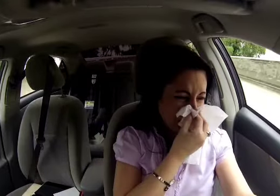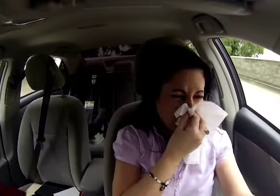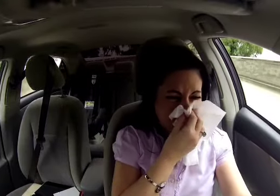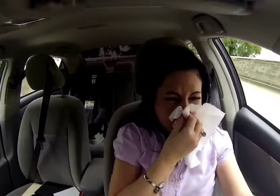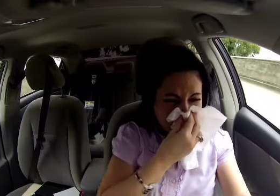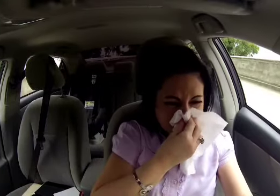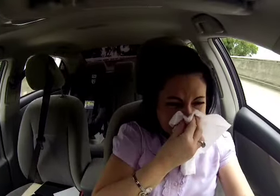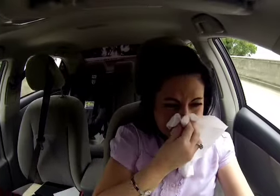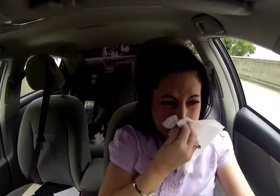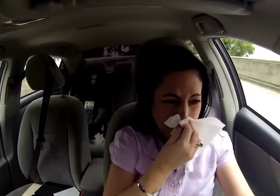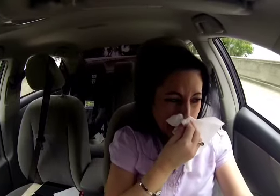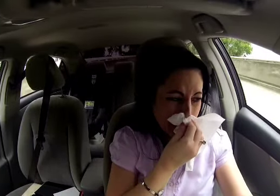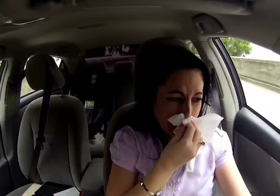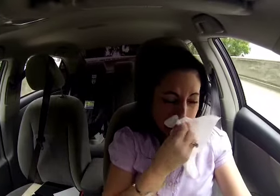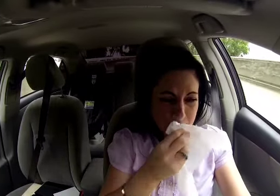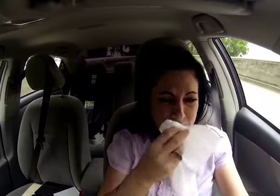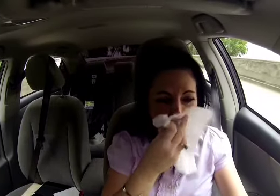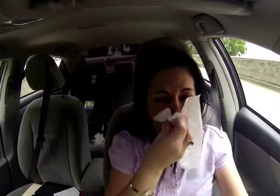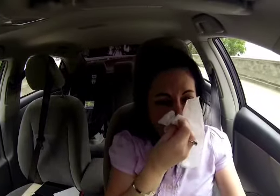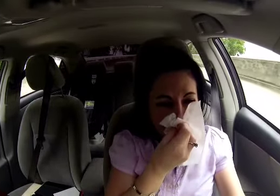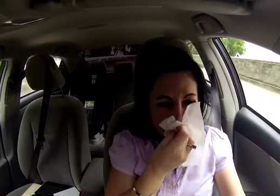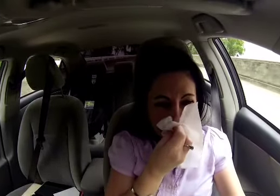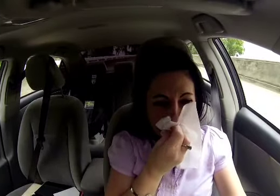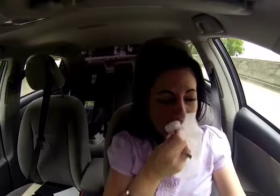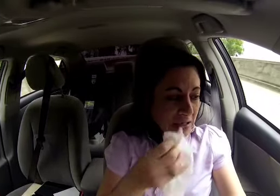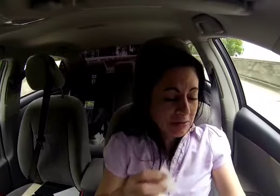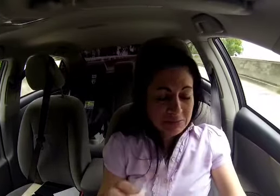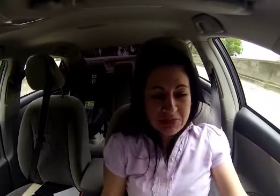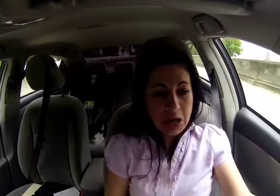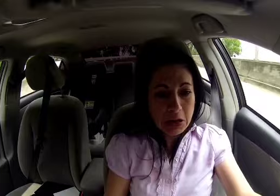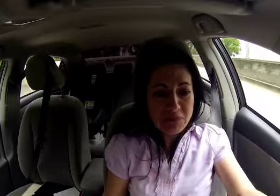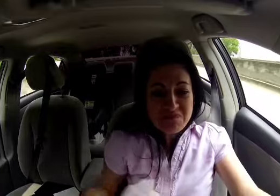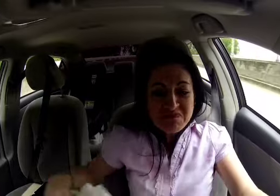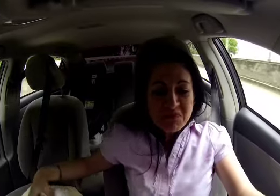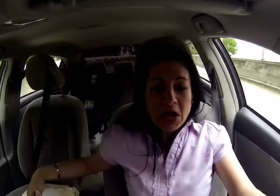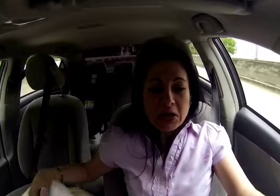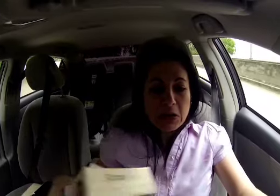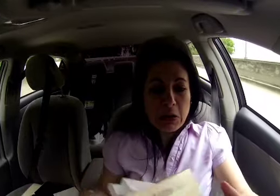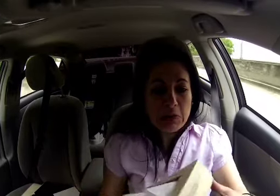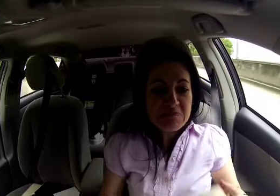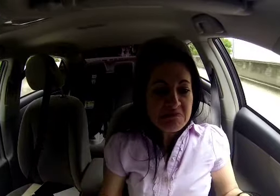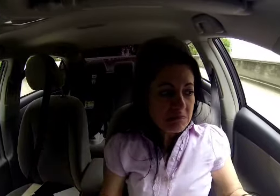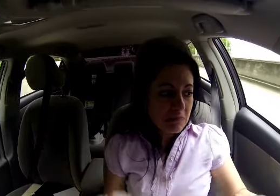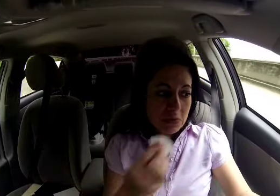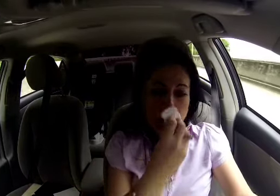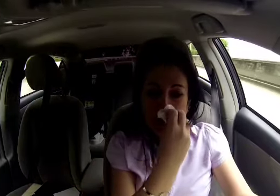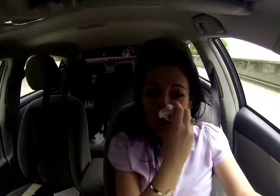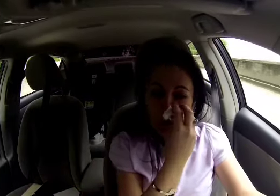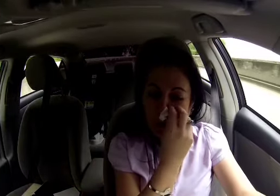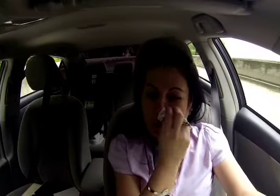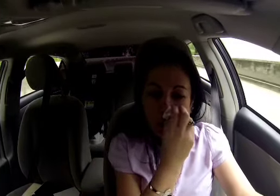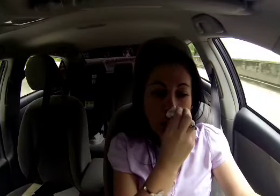imekosekana Nataka ni kutie moe kwamba Yupo mbae alia kutoa Nani atumbo la mama hako